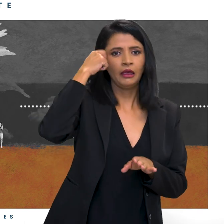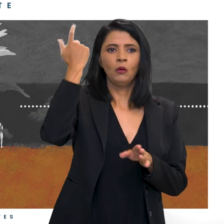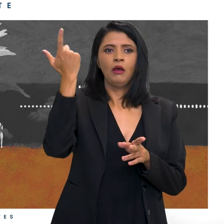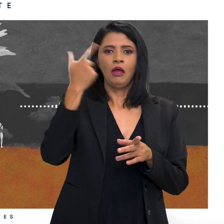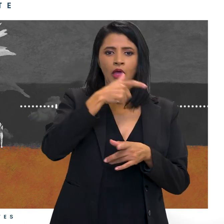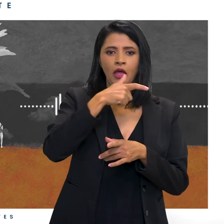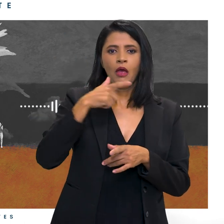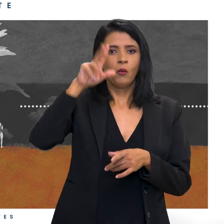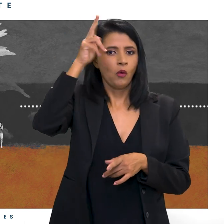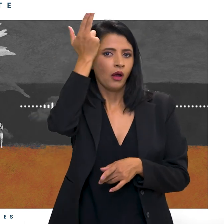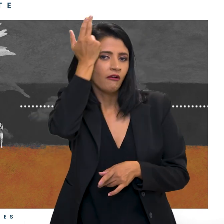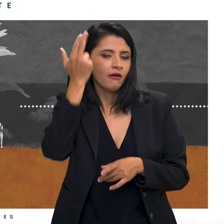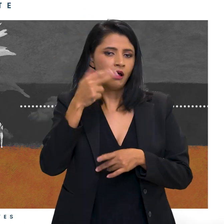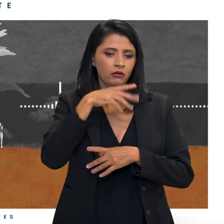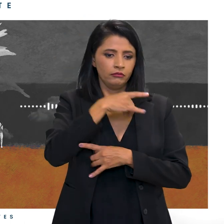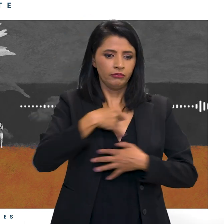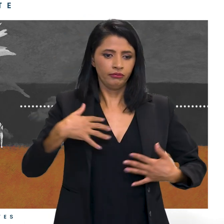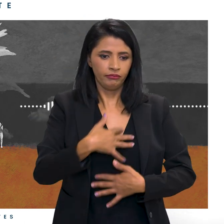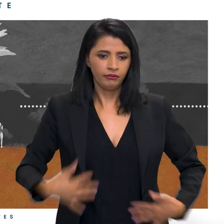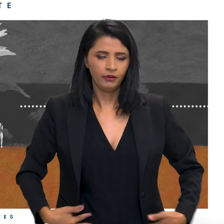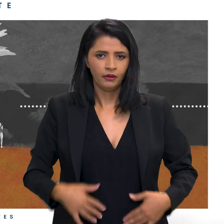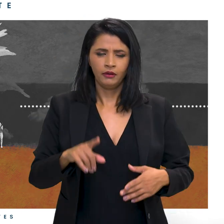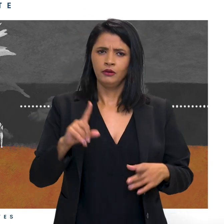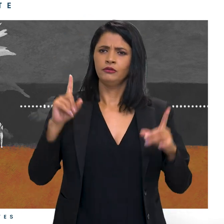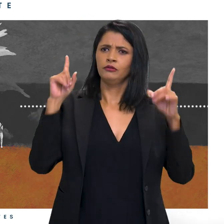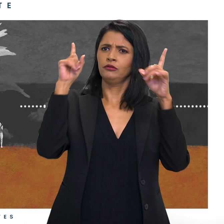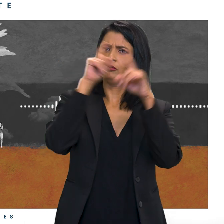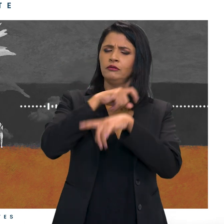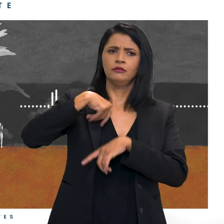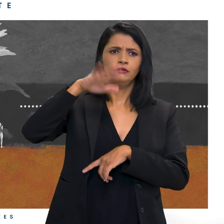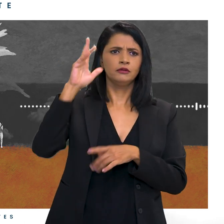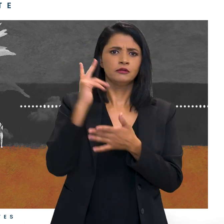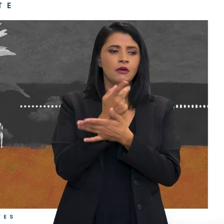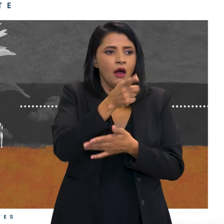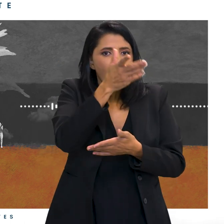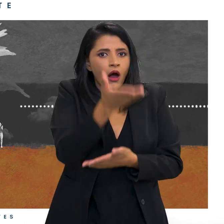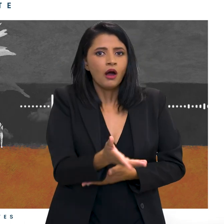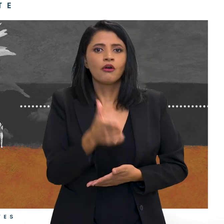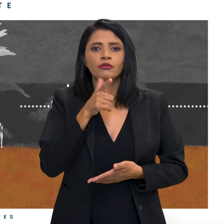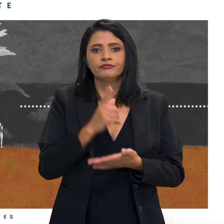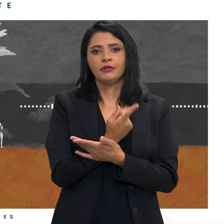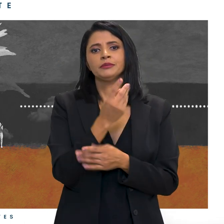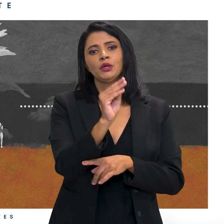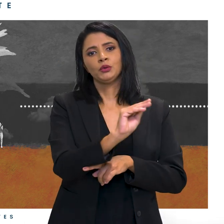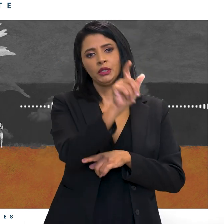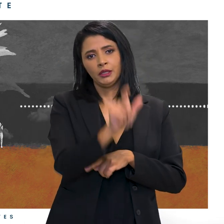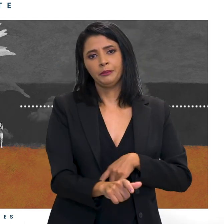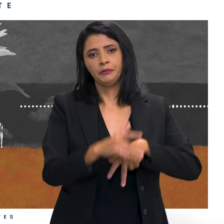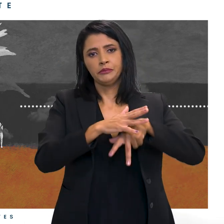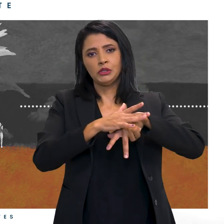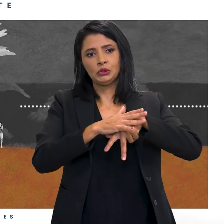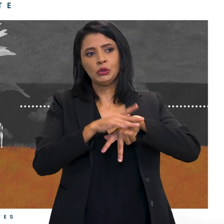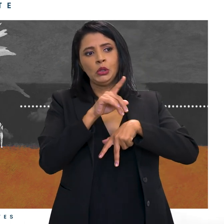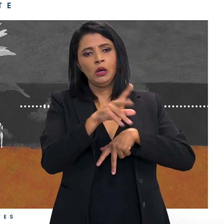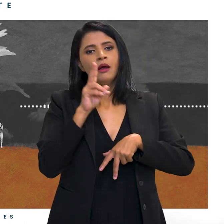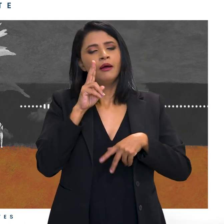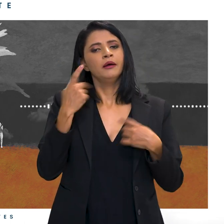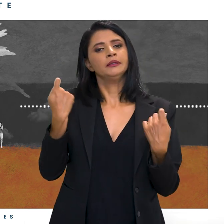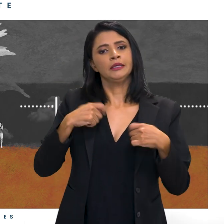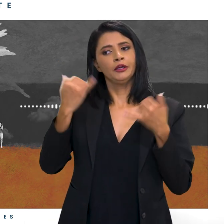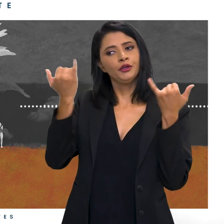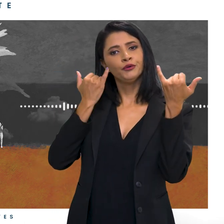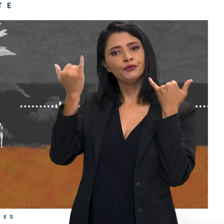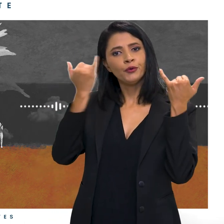zebra. Então é uma coisa difícil de acontecer, mas que aconteceu. E ele está com esse paciente ali na frente, ele vai precisar cuidar desse paciente. Então